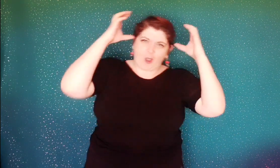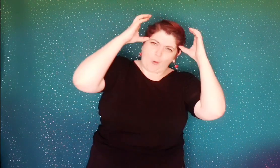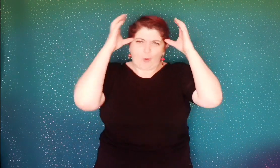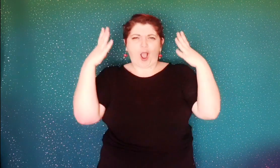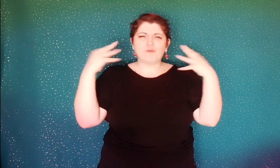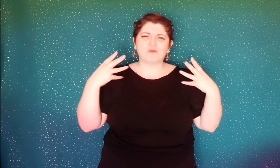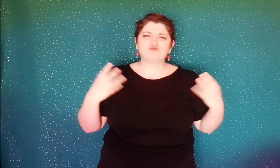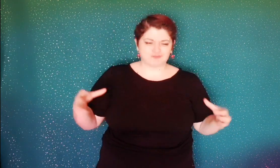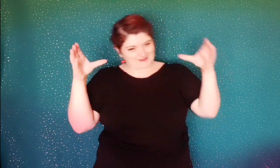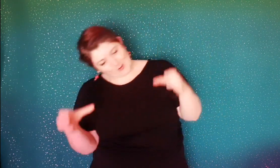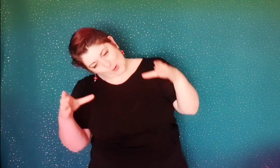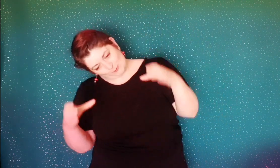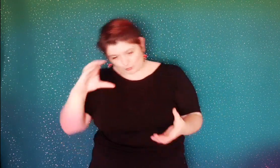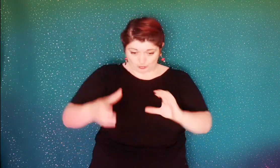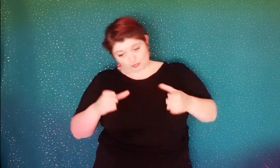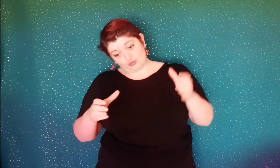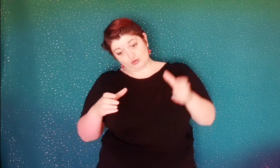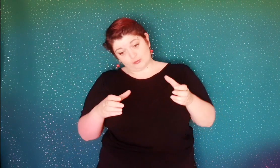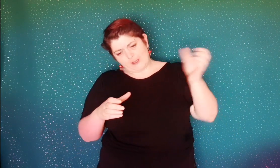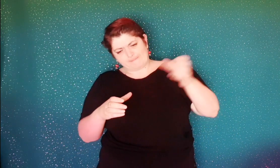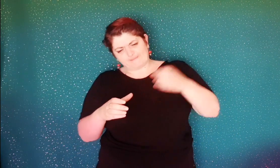joue avec ses ours et ses poupées